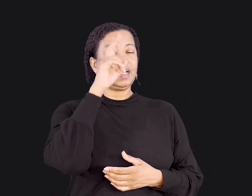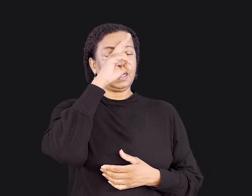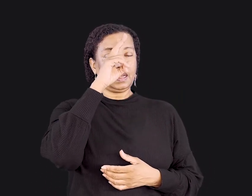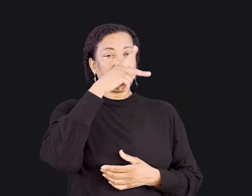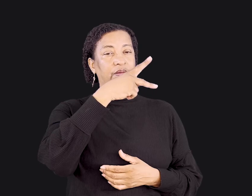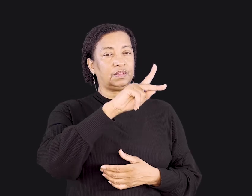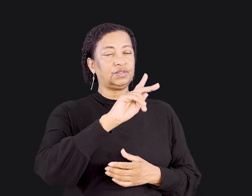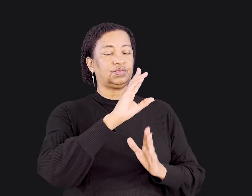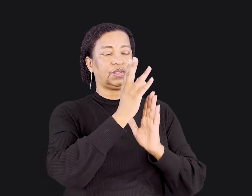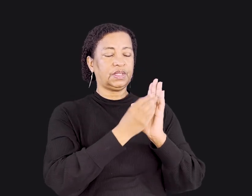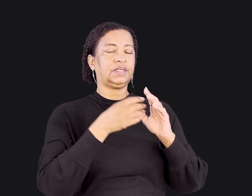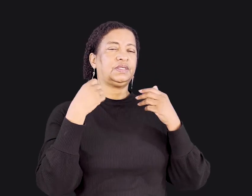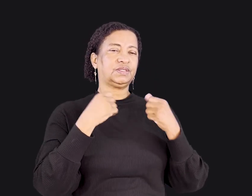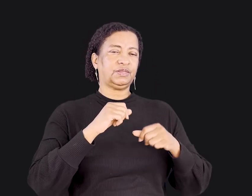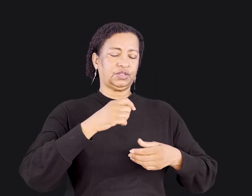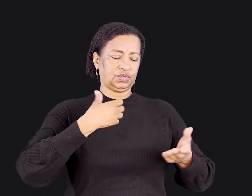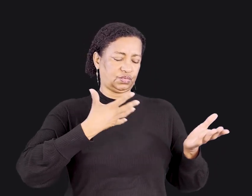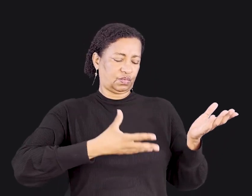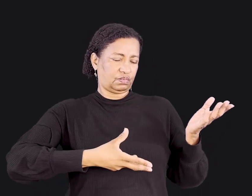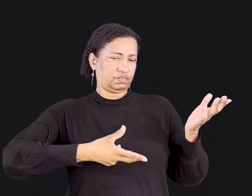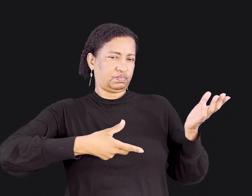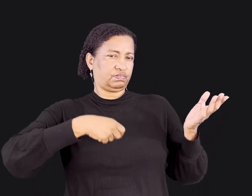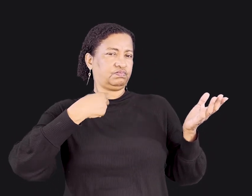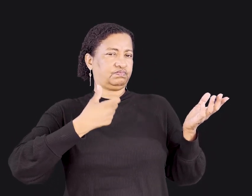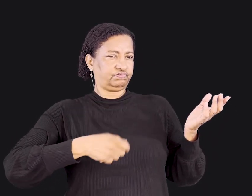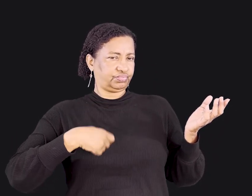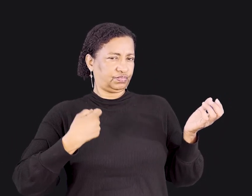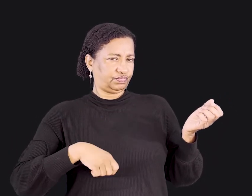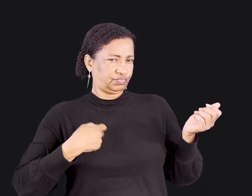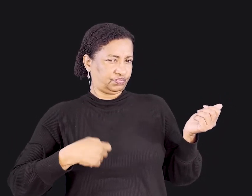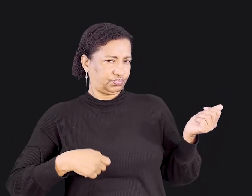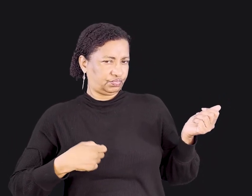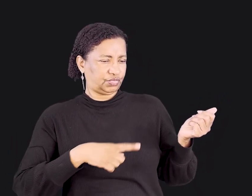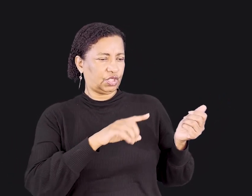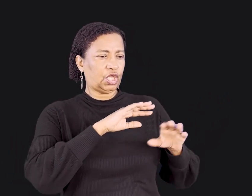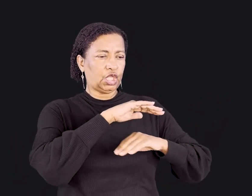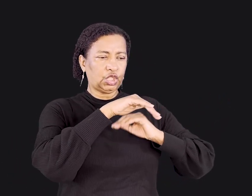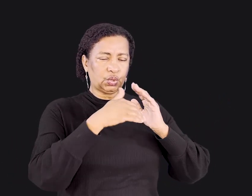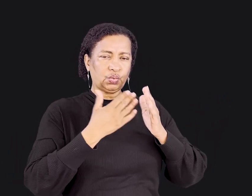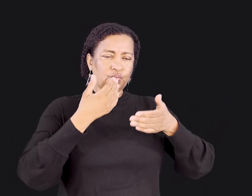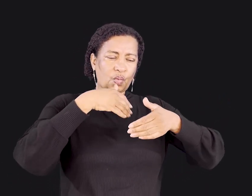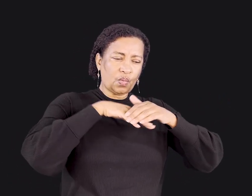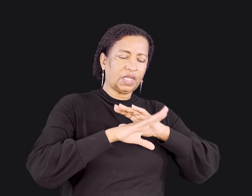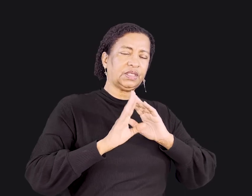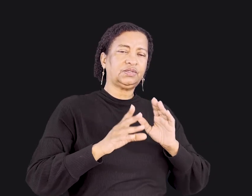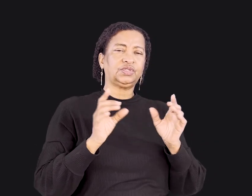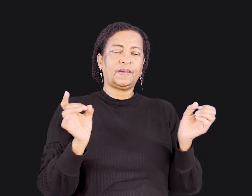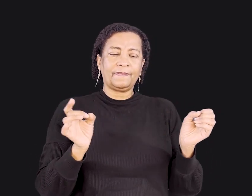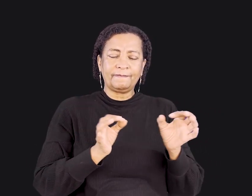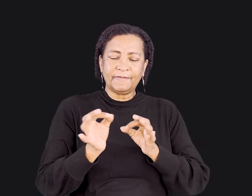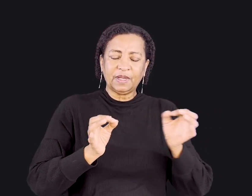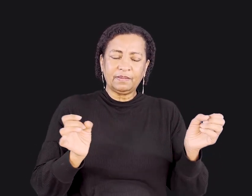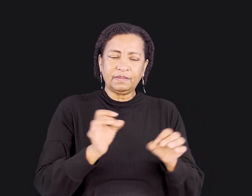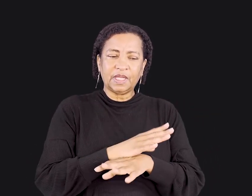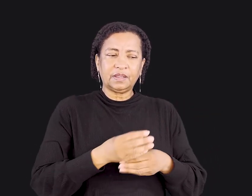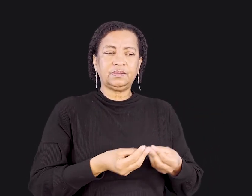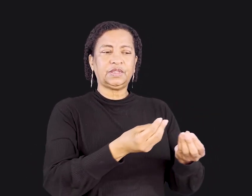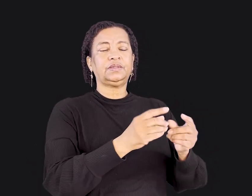sua igreja precisou de instrumentos musicais? Estavam todos encaixotados, prontos para serem despachados. Mas você